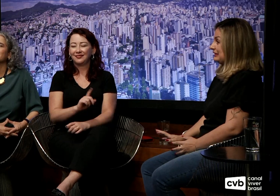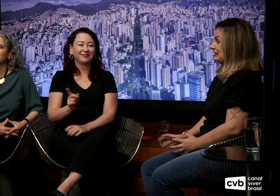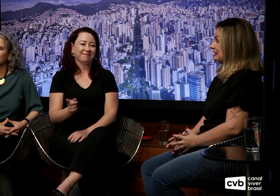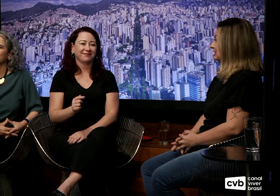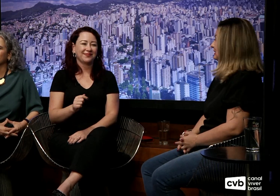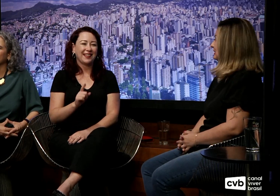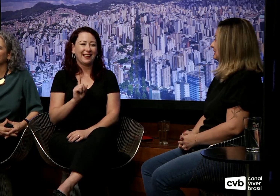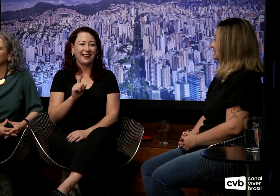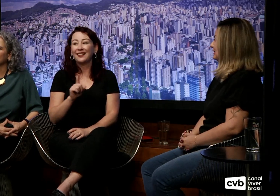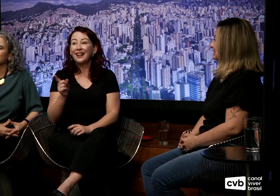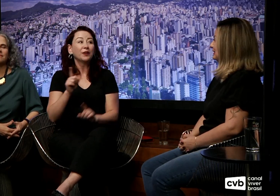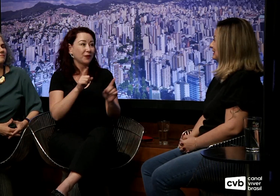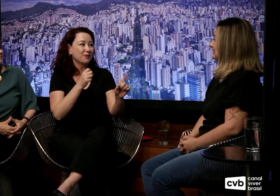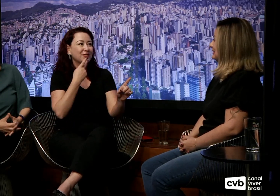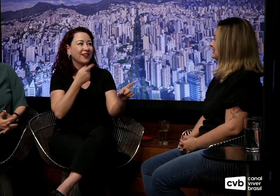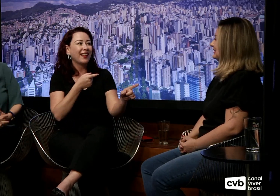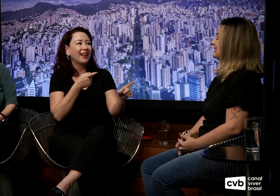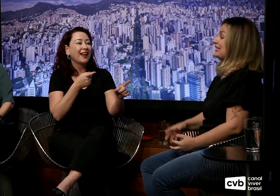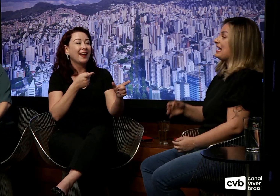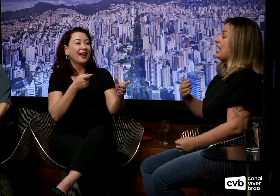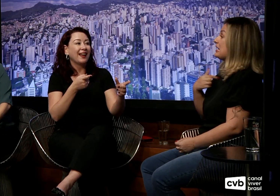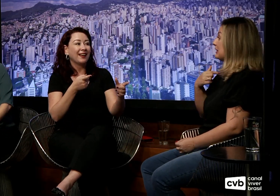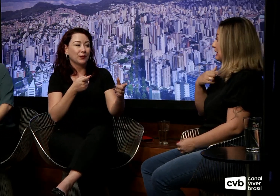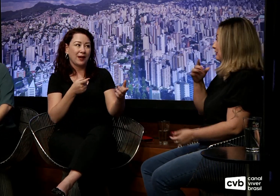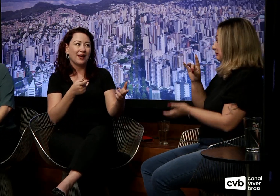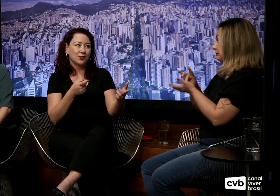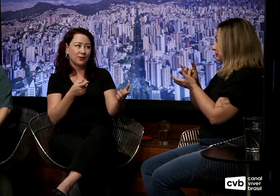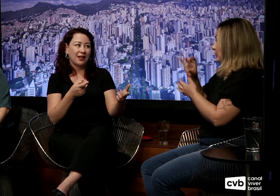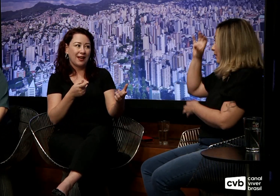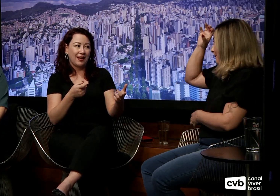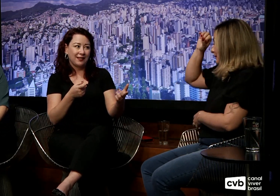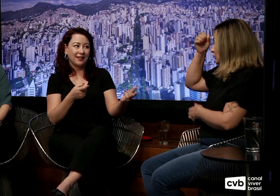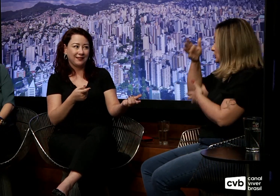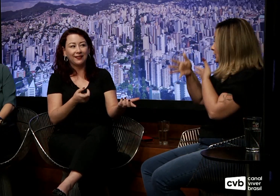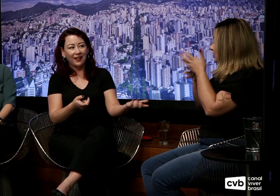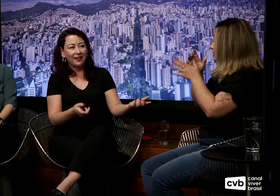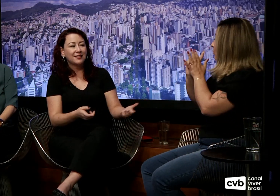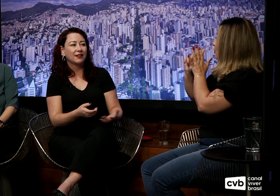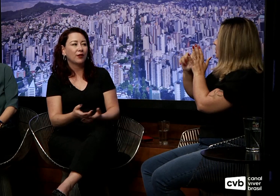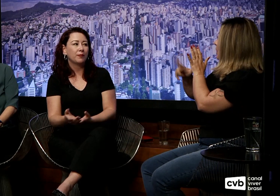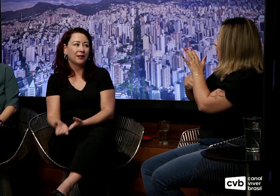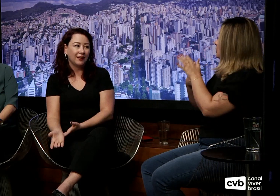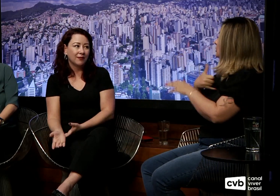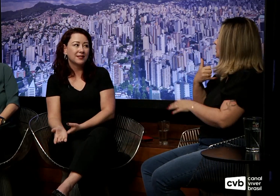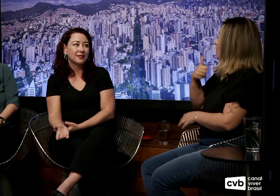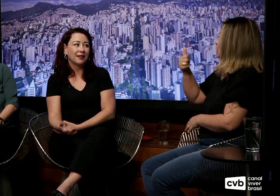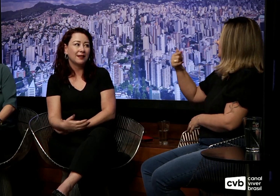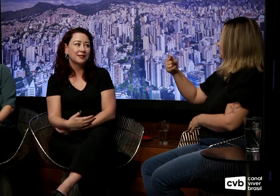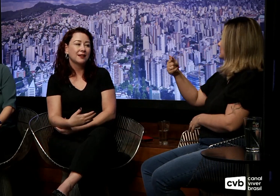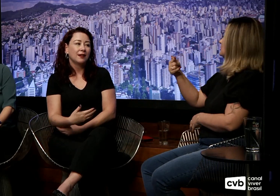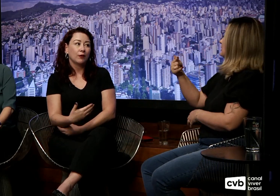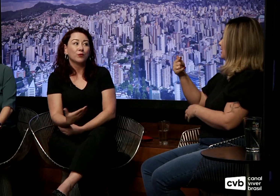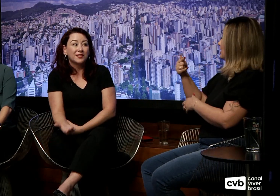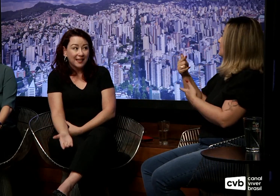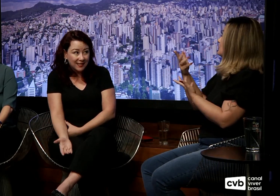claramente. Ah, pois não, pois não. É, no caso da Thaís, né? Foi aprender língua de sinais com 17